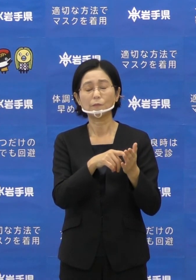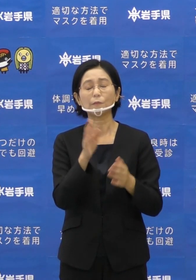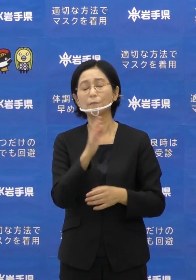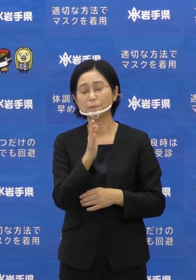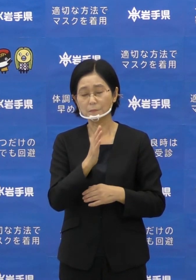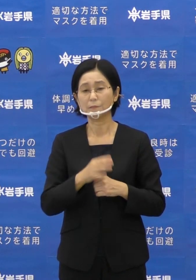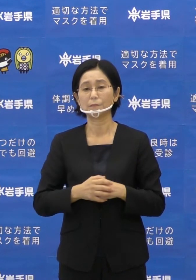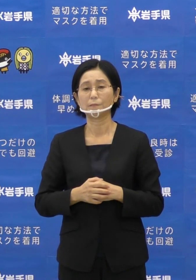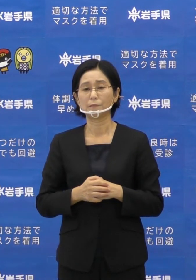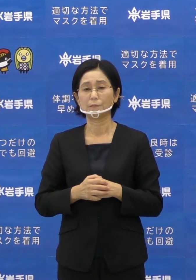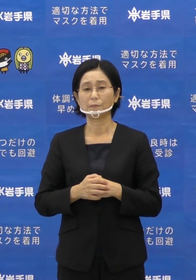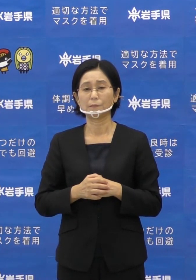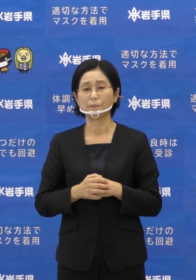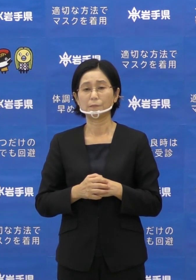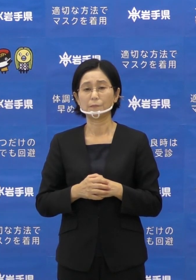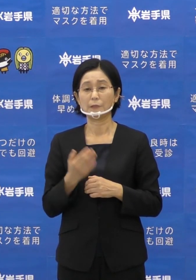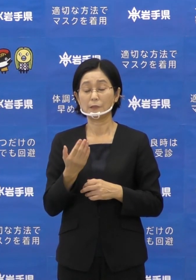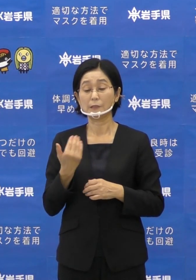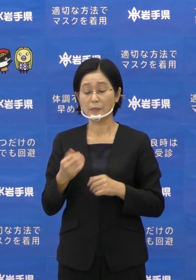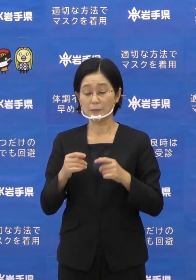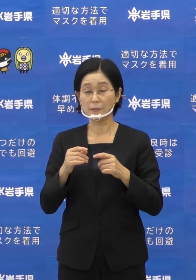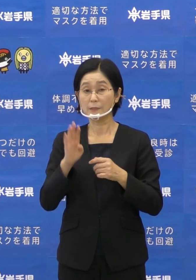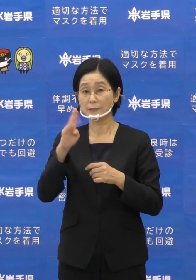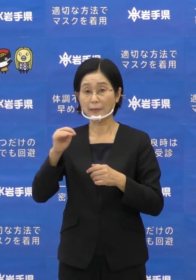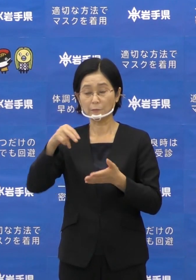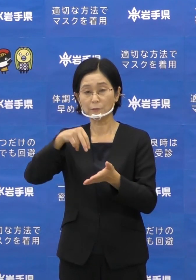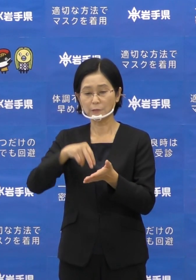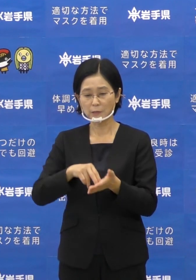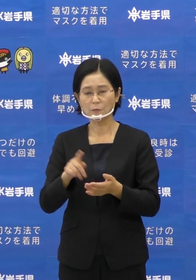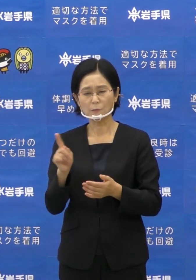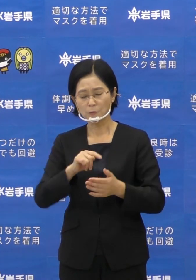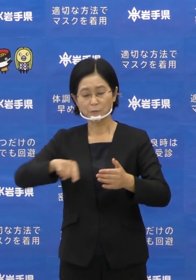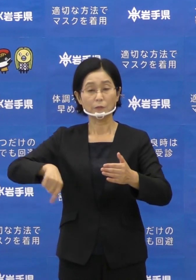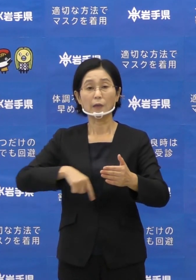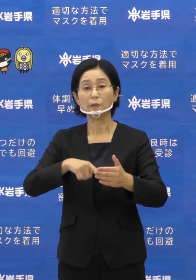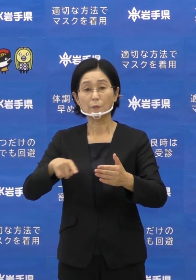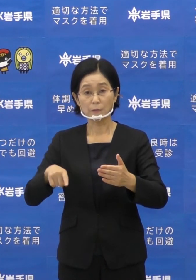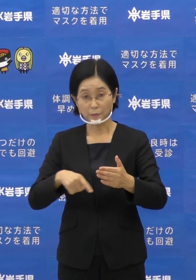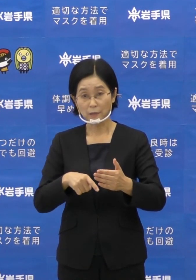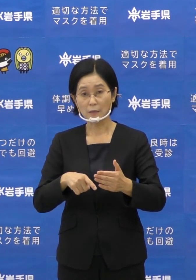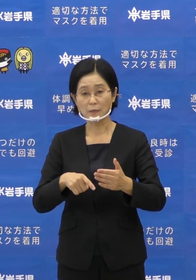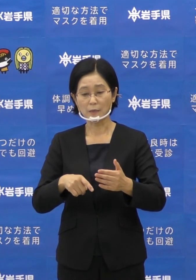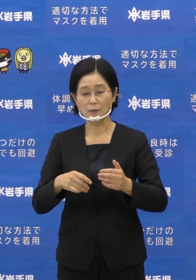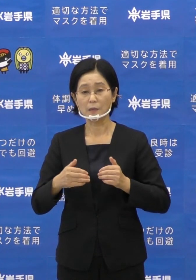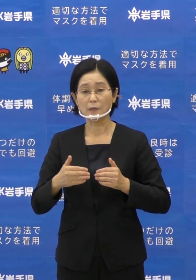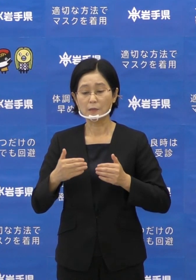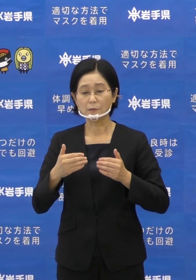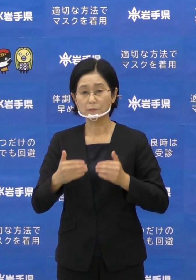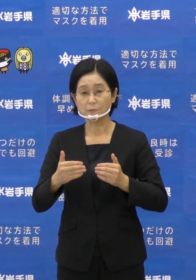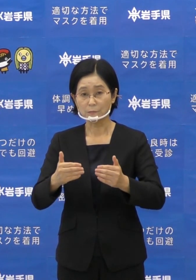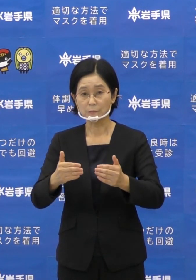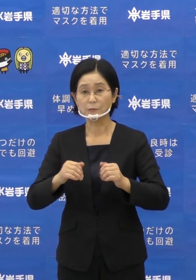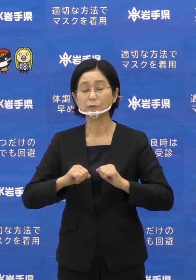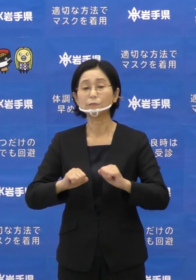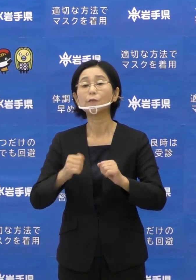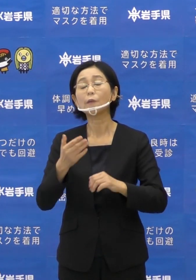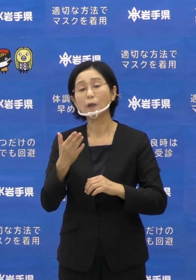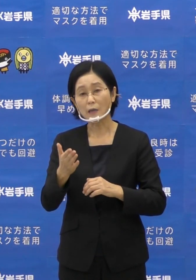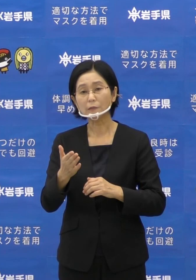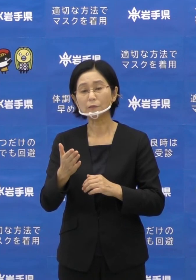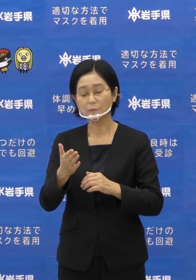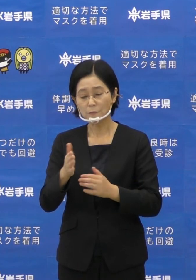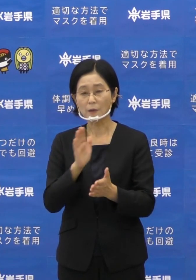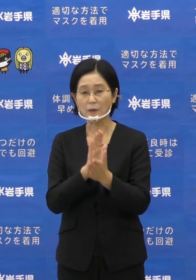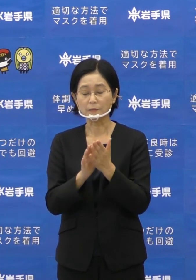も、事前にどういう内容のやり方で岩手はやっていくのかっていうのがある程度見